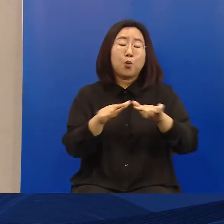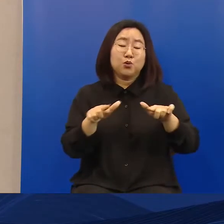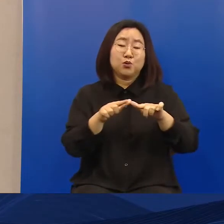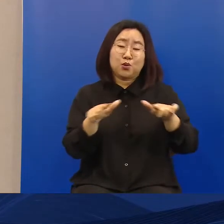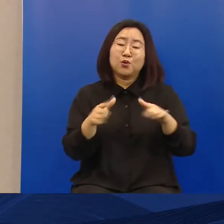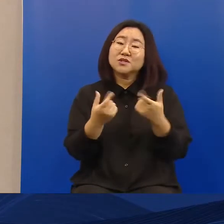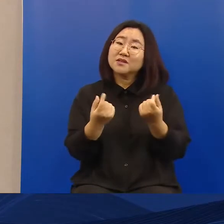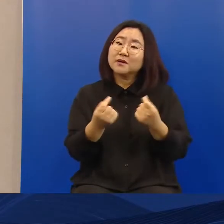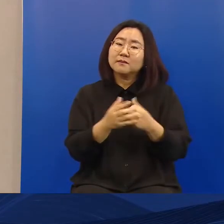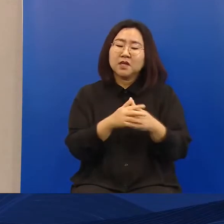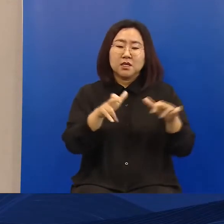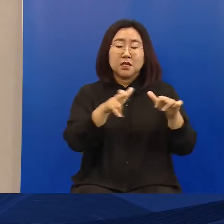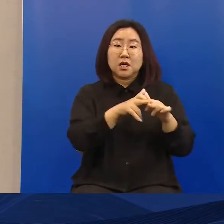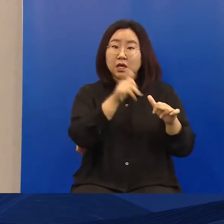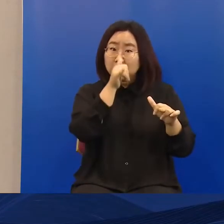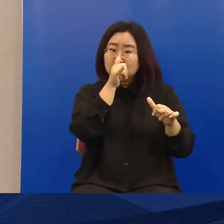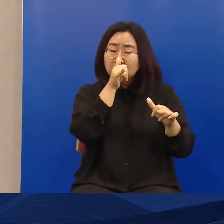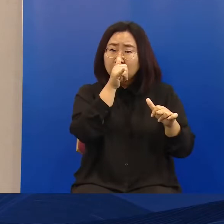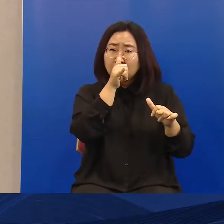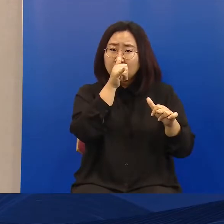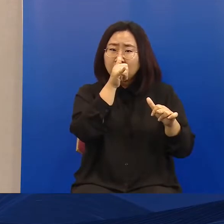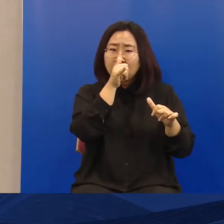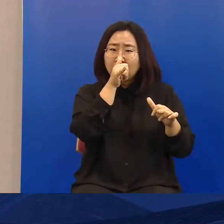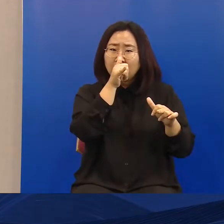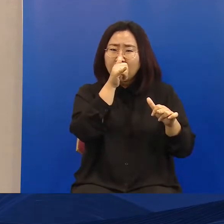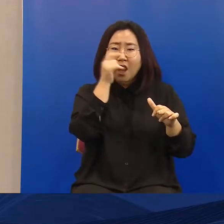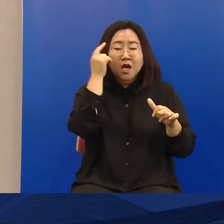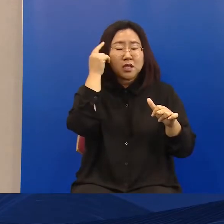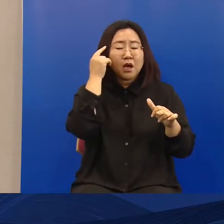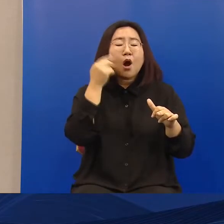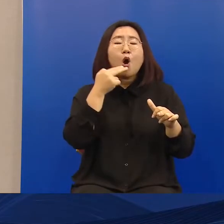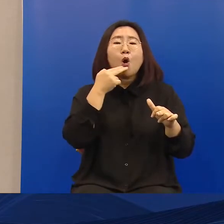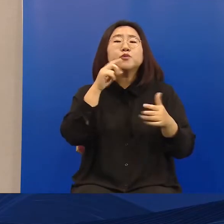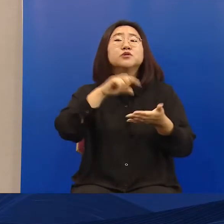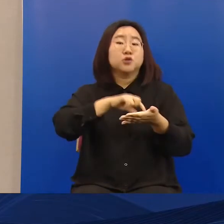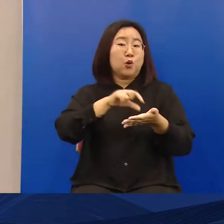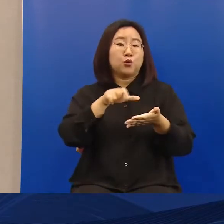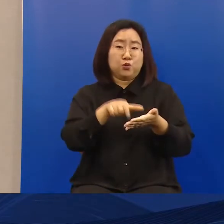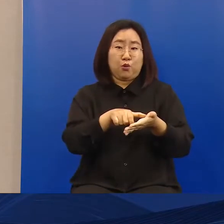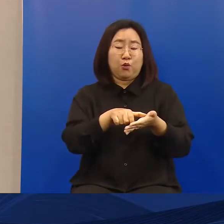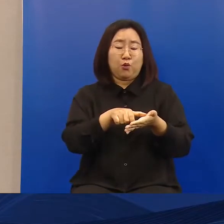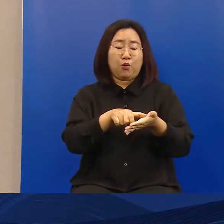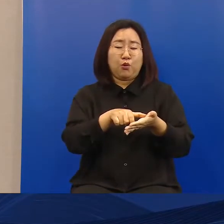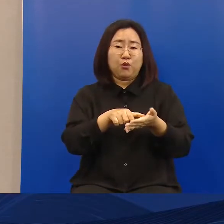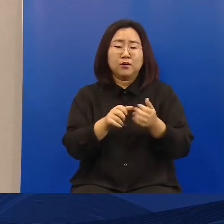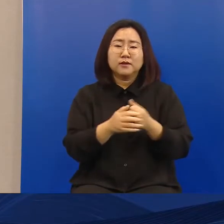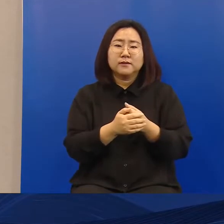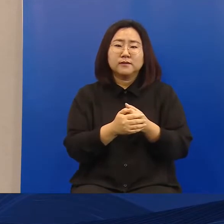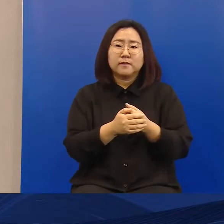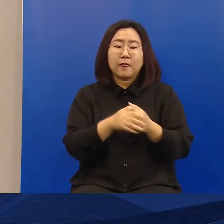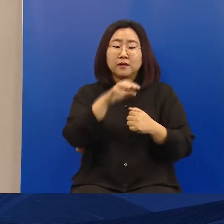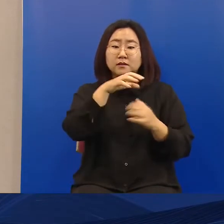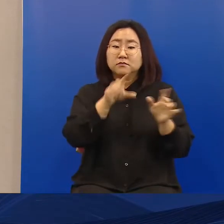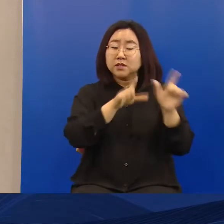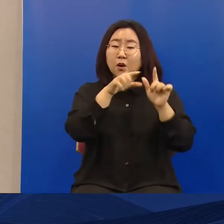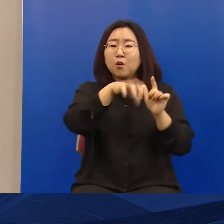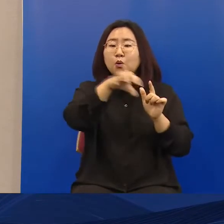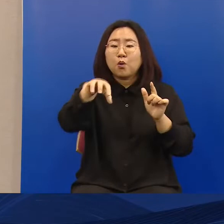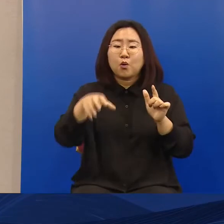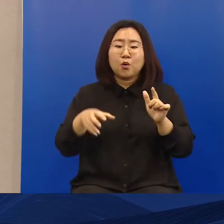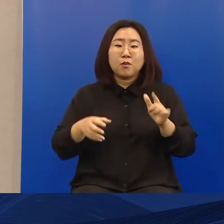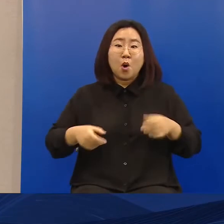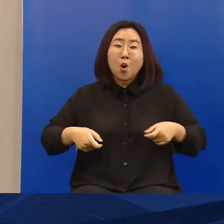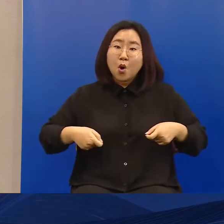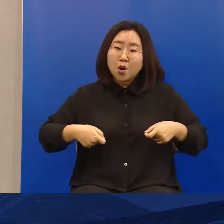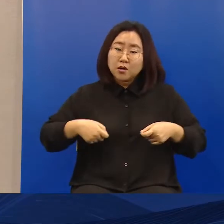그래서 내가 장애가 있다라고 하는 것을 자꾸 의식하지 않도록 만들어주는 거. 생활 곳곳에서 이동을